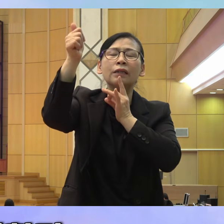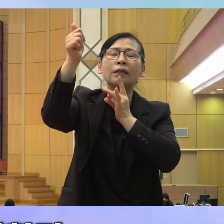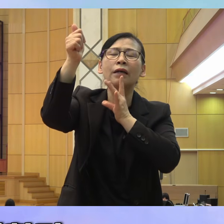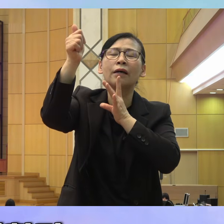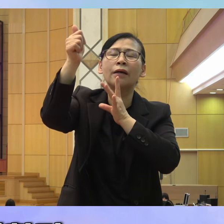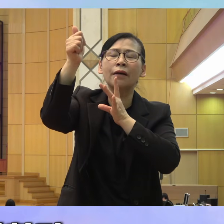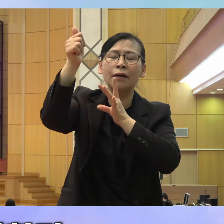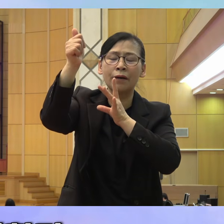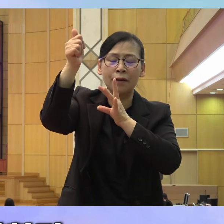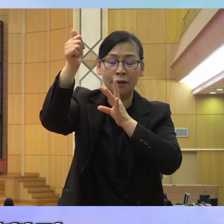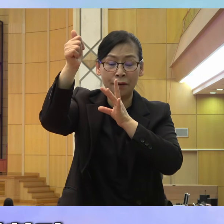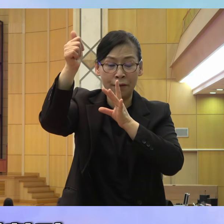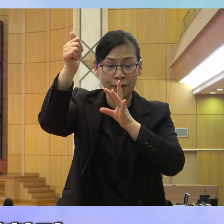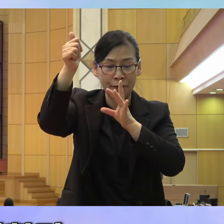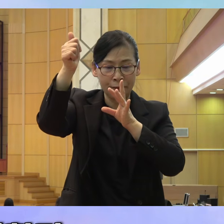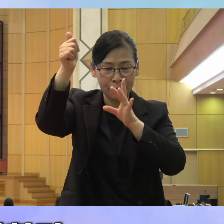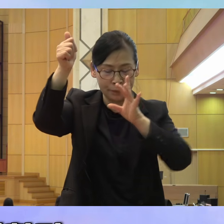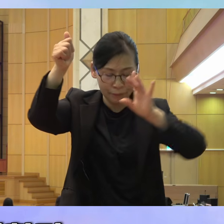예수뿐이네.